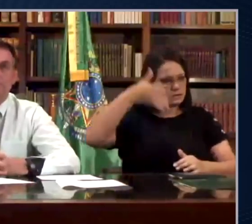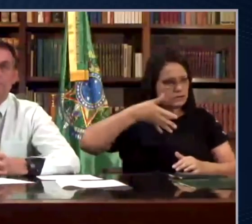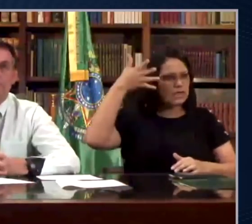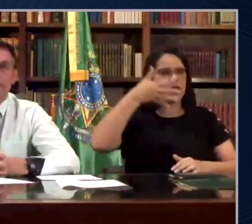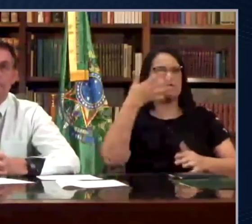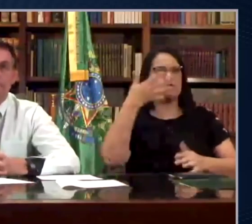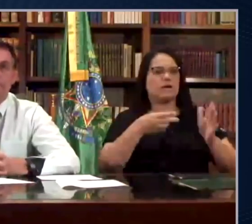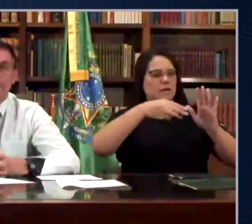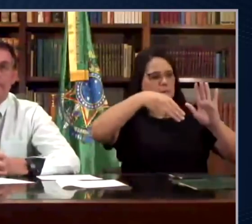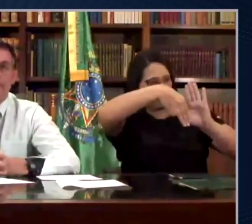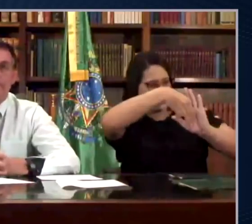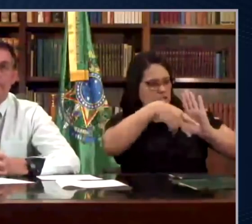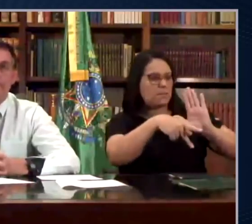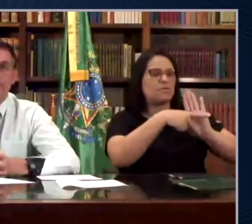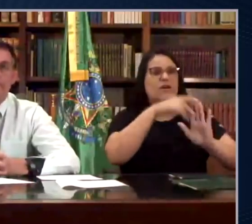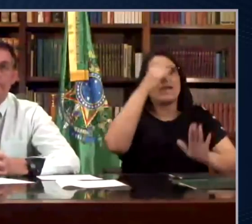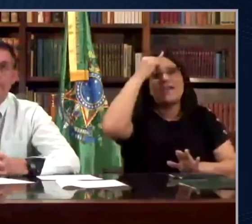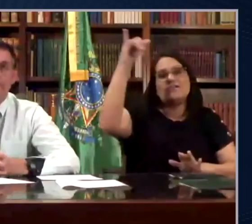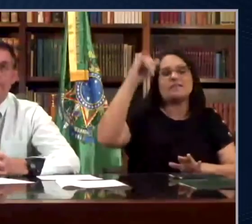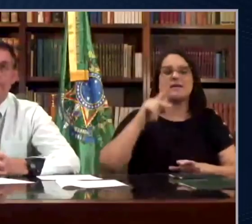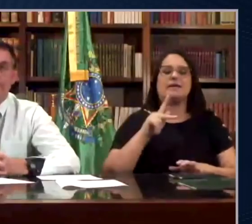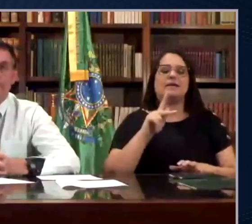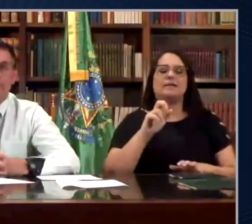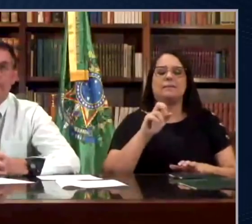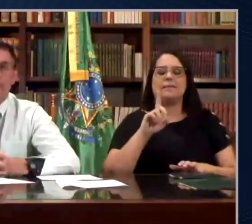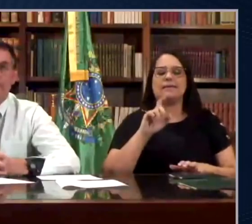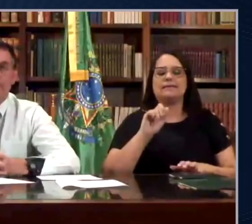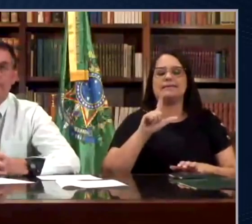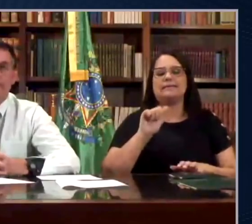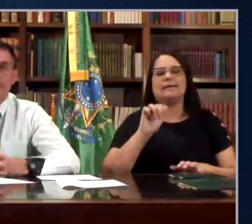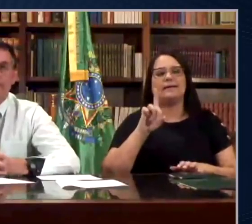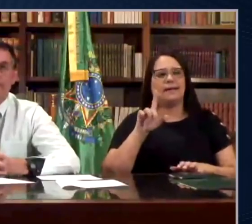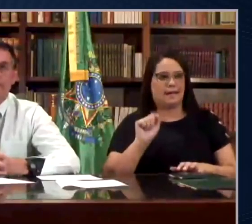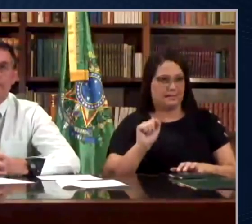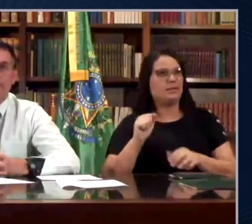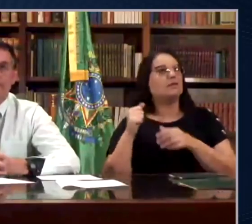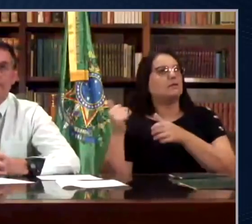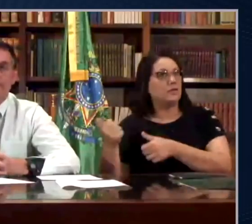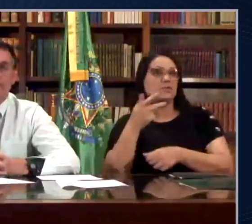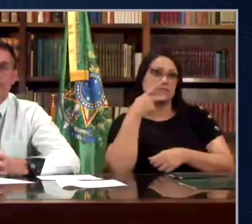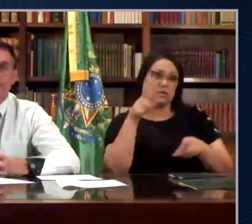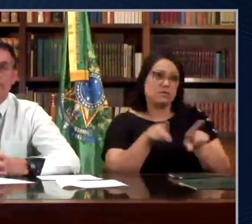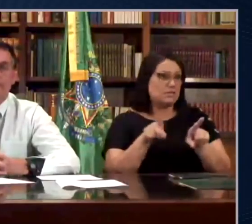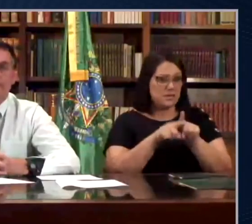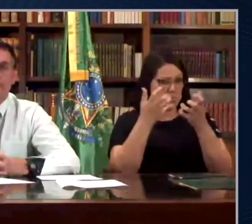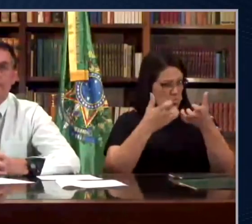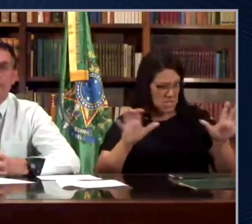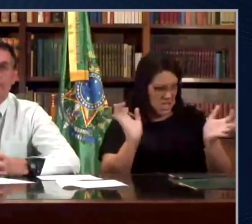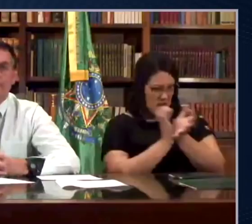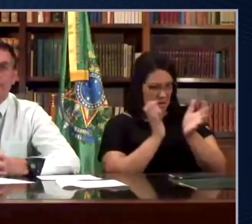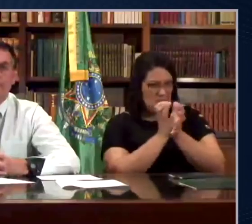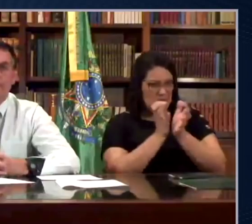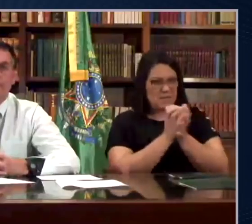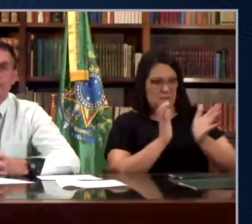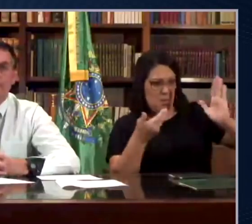pedaladas, e hoje dizendo que não queria provocar ali argumentos para o Congresso fazer o impeachment. O senhor leva a sério esse pedido aí